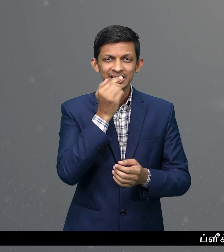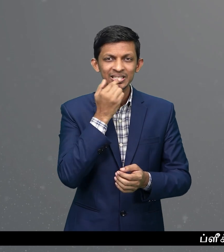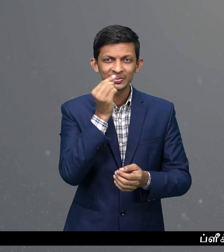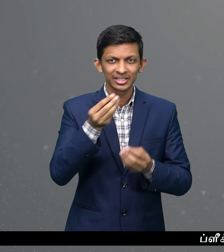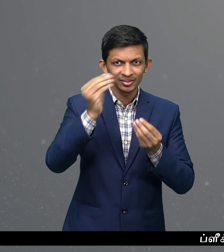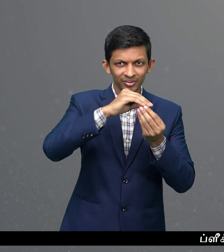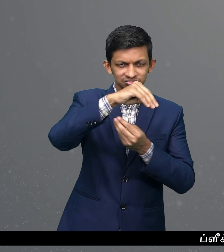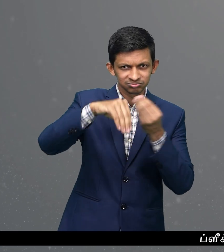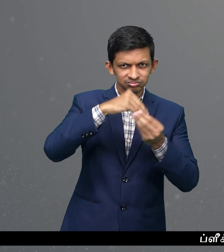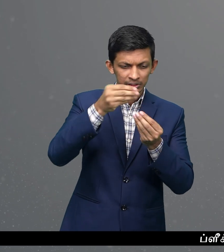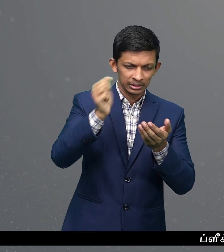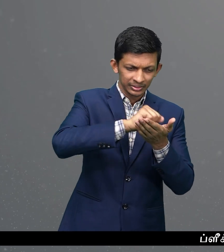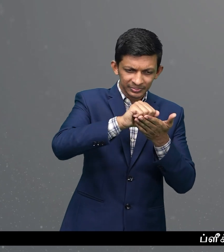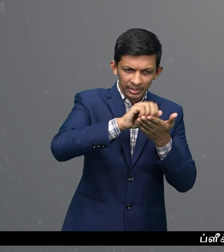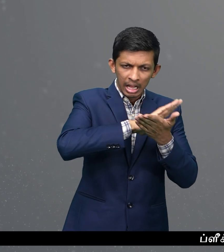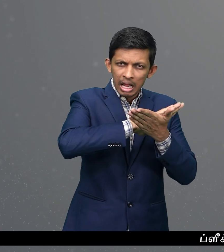ப்ளீச்சிங் பவுடர்,